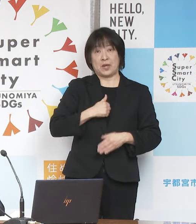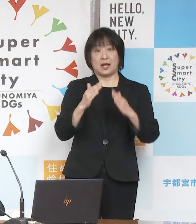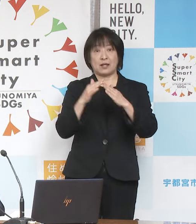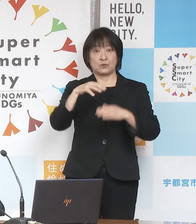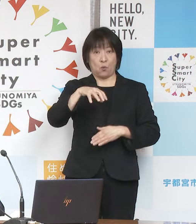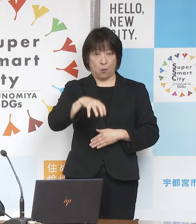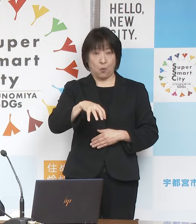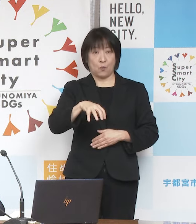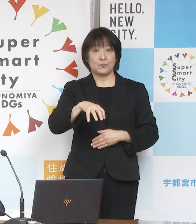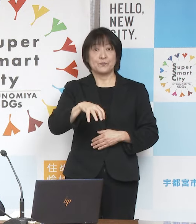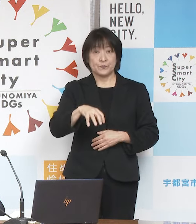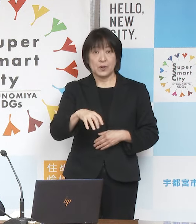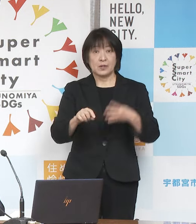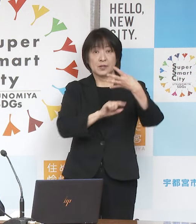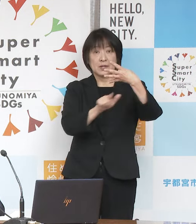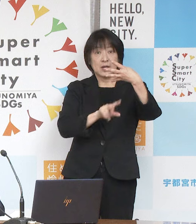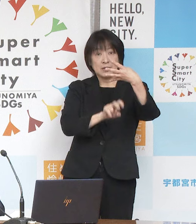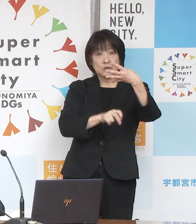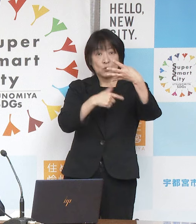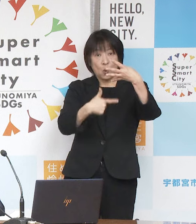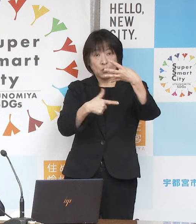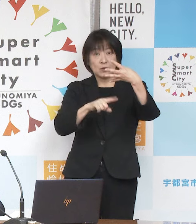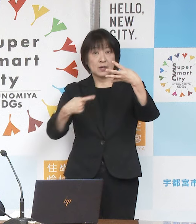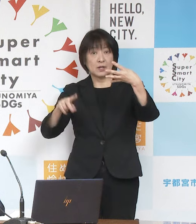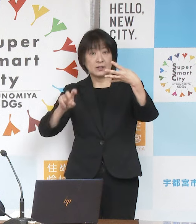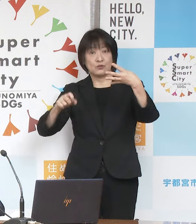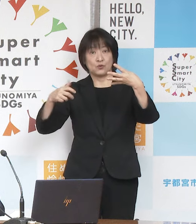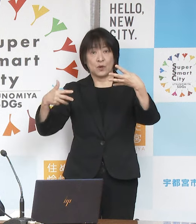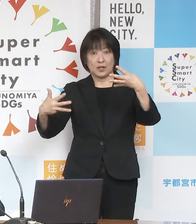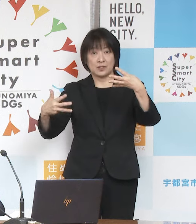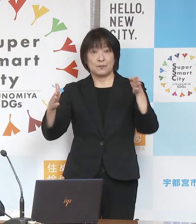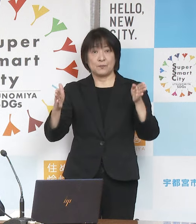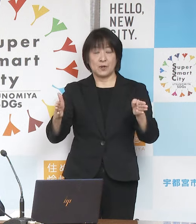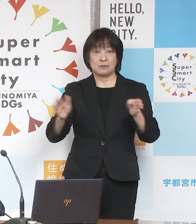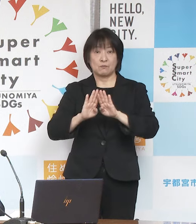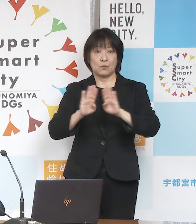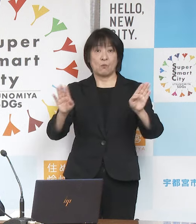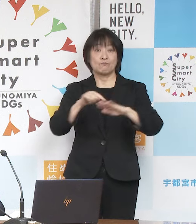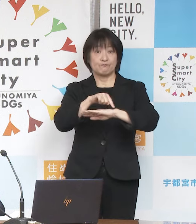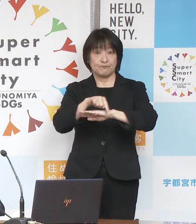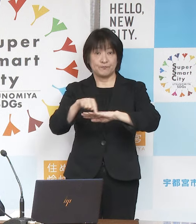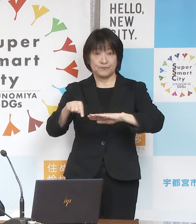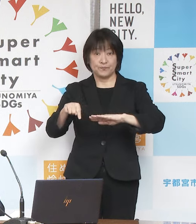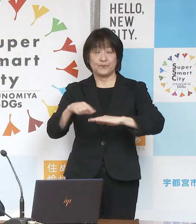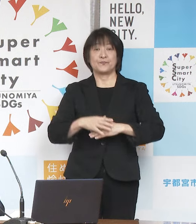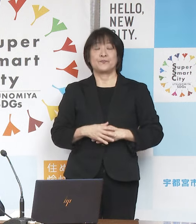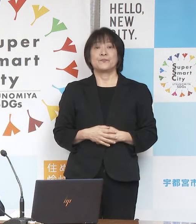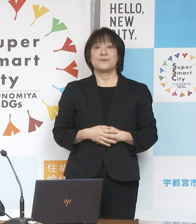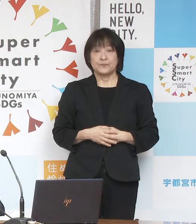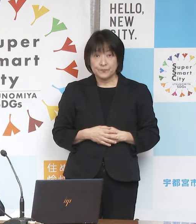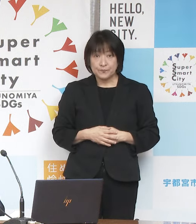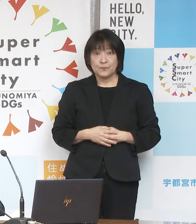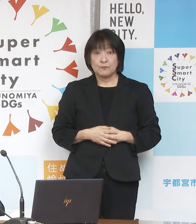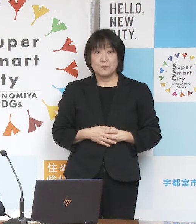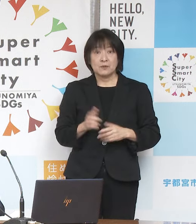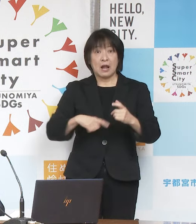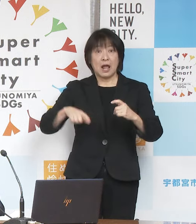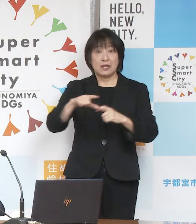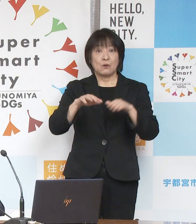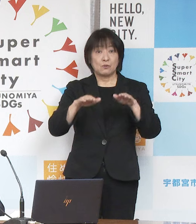に4月26日から28日に開催いたしますさらに今年は